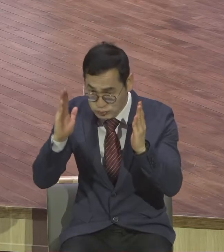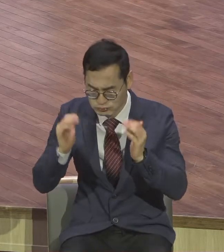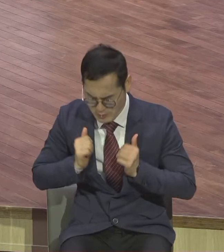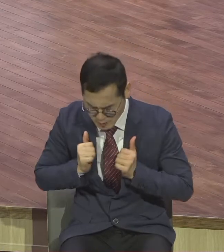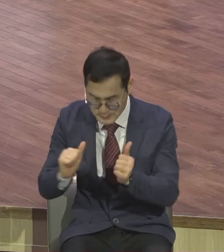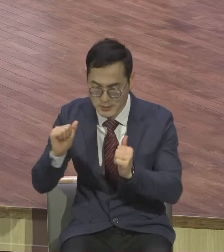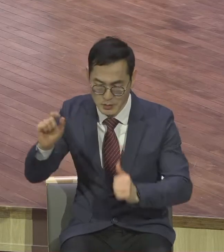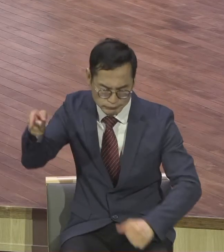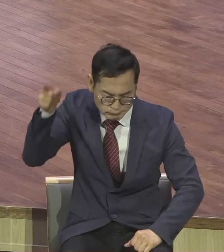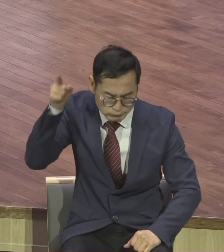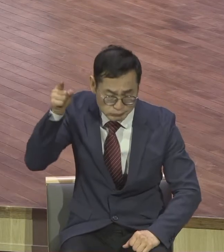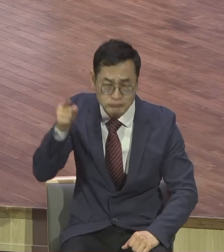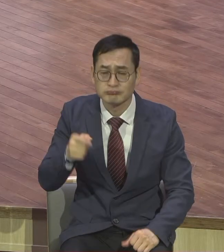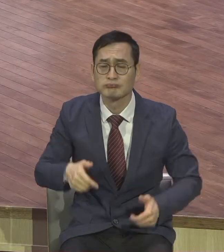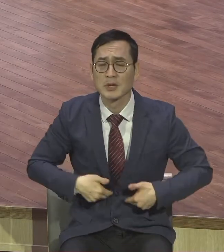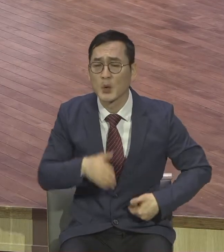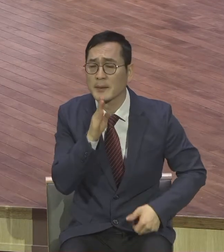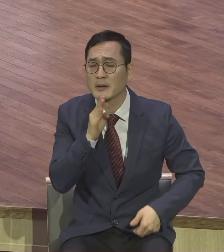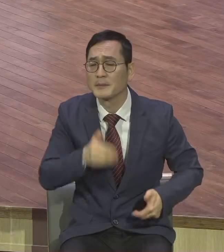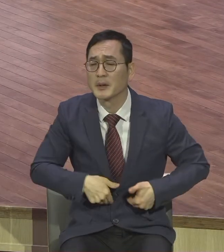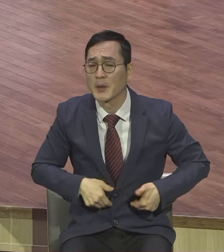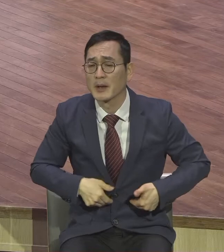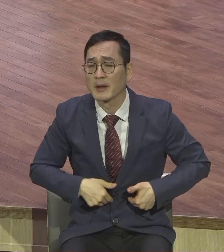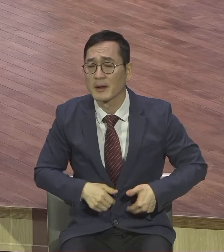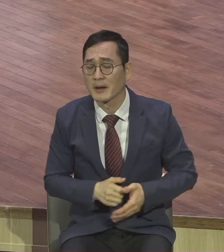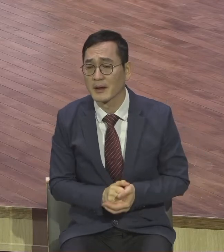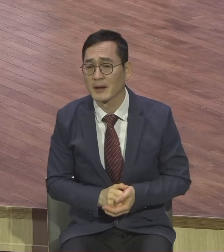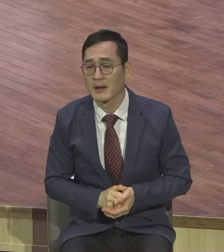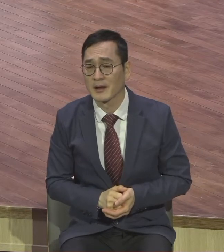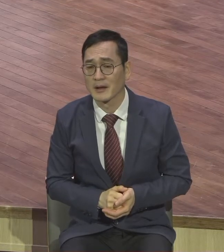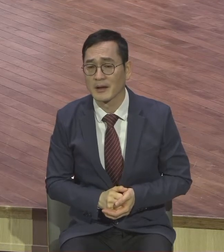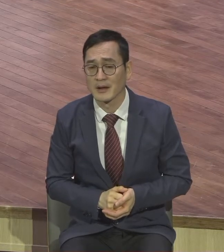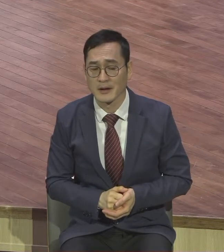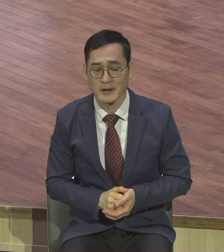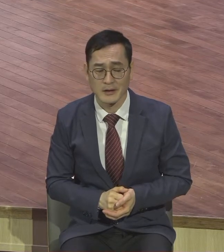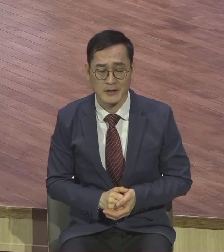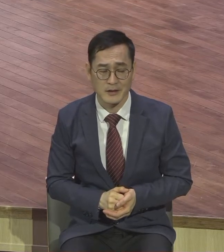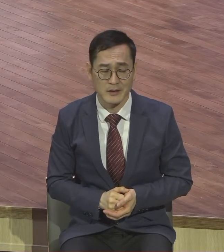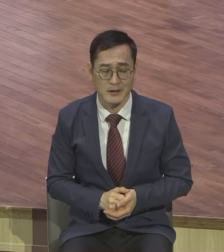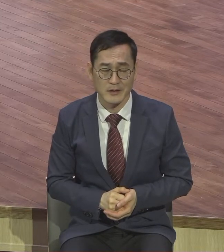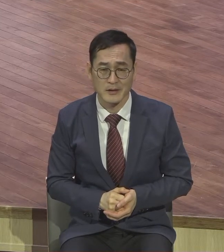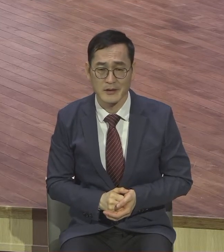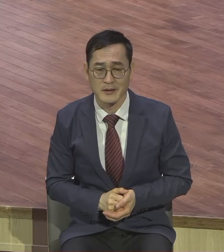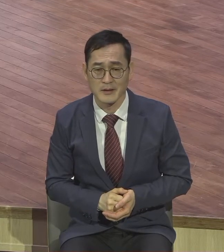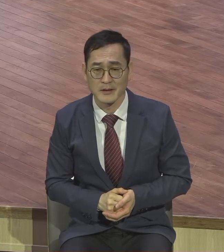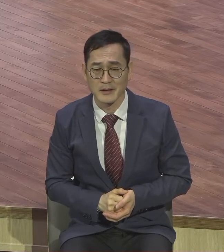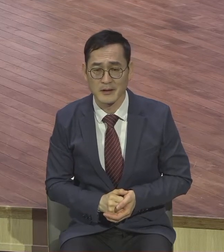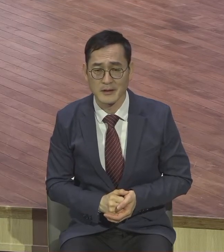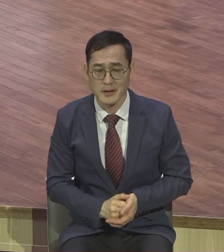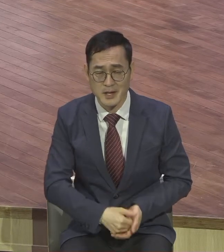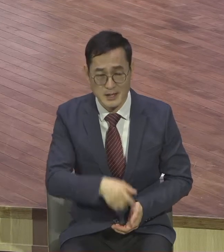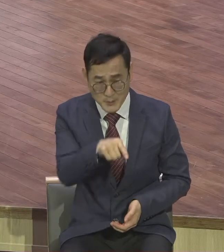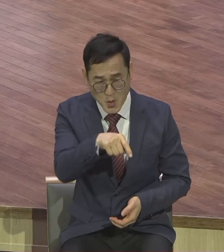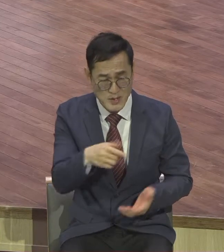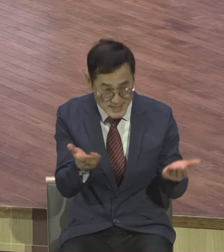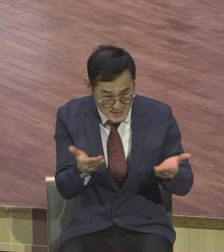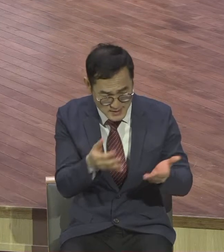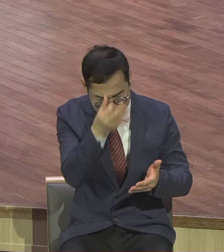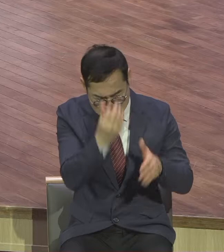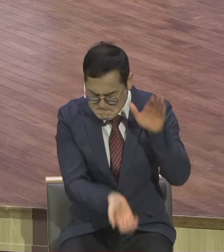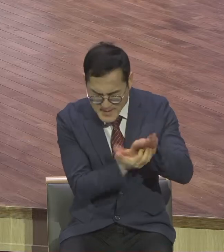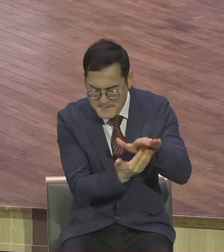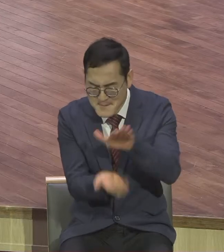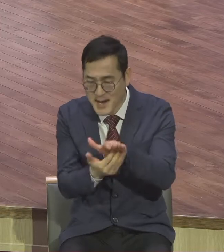되어야 돼요 되어야 됩니다 전문성이 있는 그러면 거기서 스무씨이 되어야 돼요 전부 스무씨이 나가야 돼요 그런데